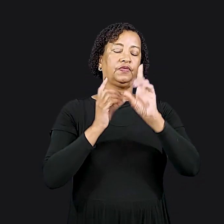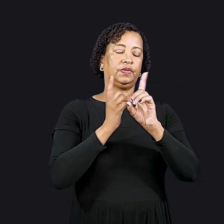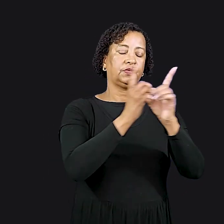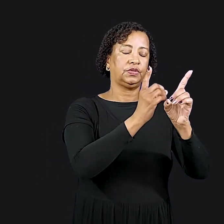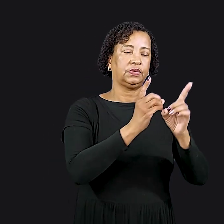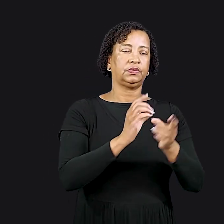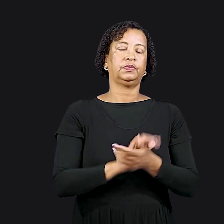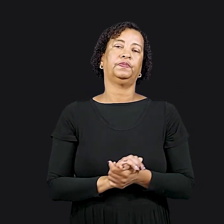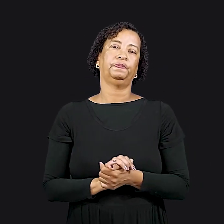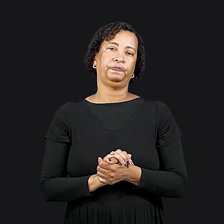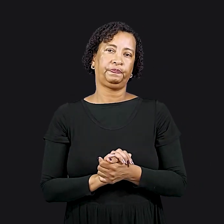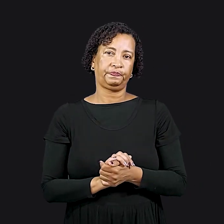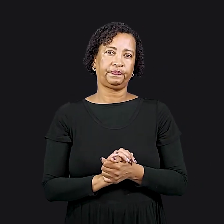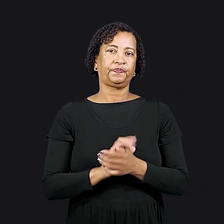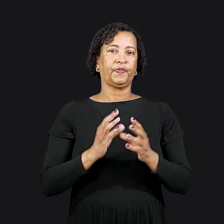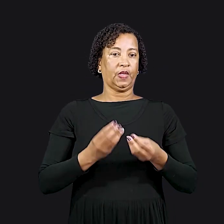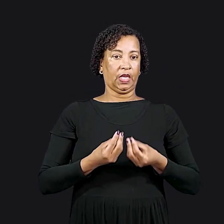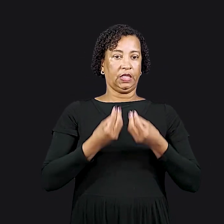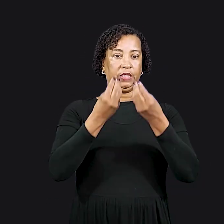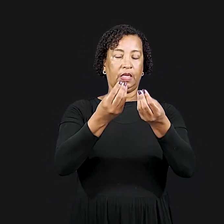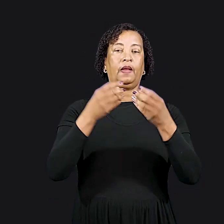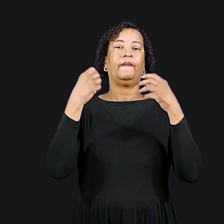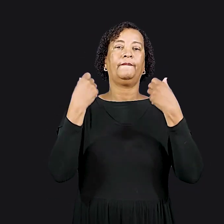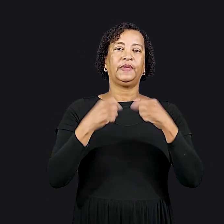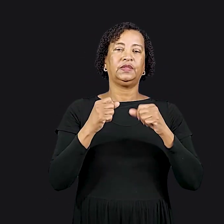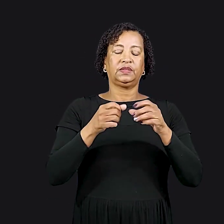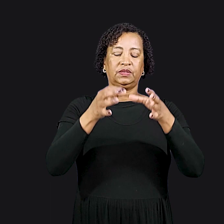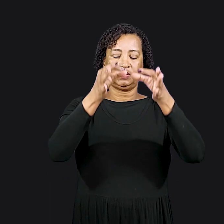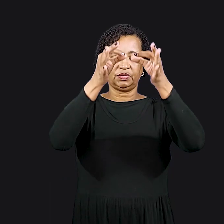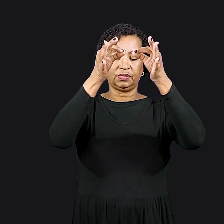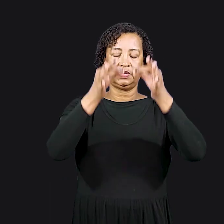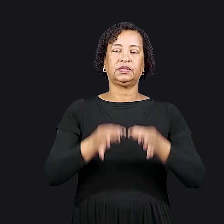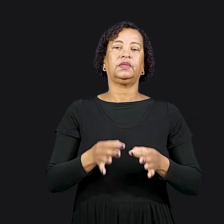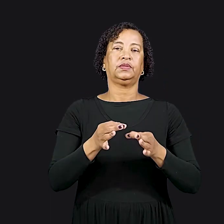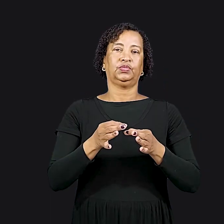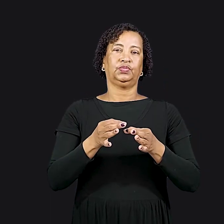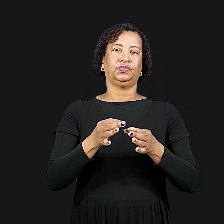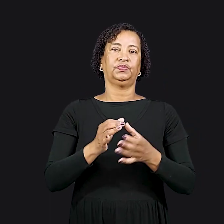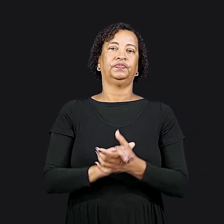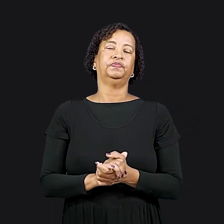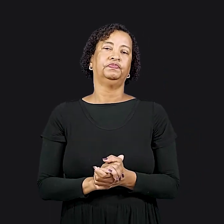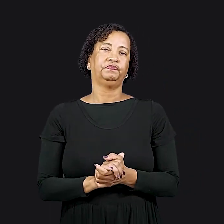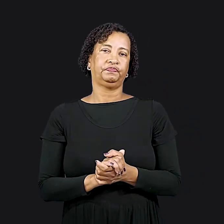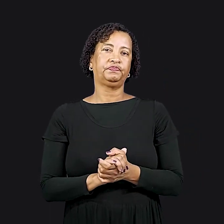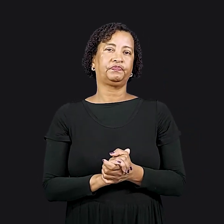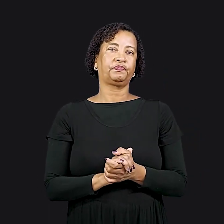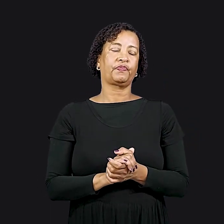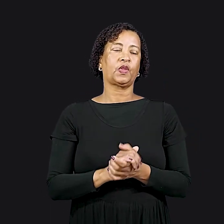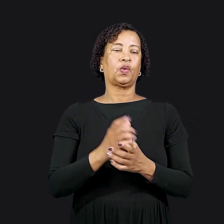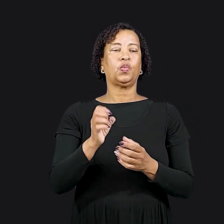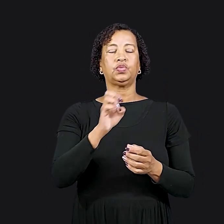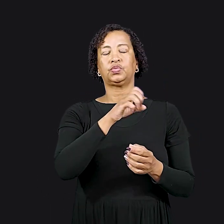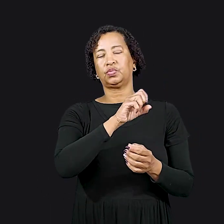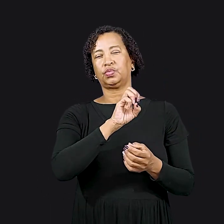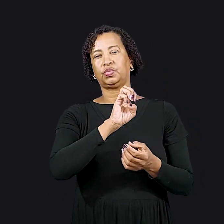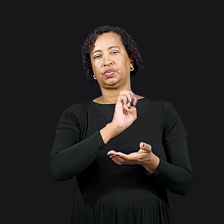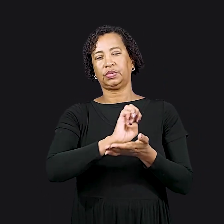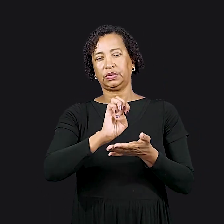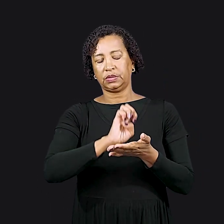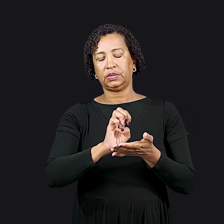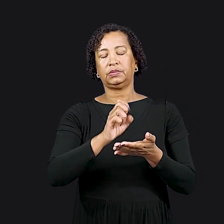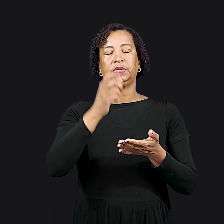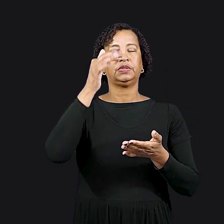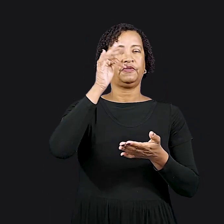diz a seus discípulos: esse dar deve ser vertical e não horizontal. Os escribas e